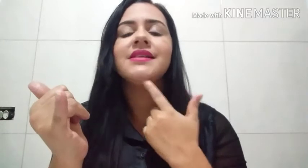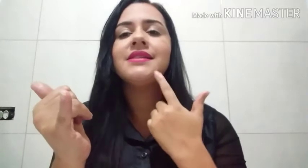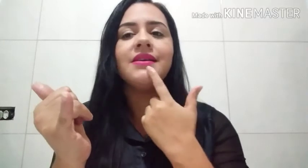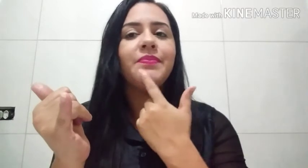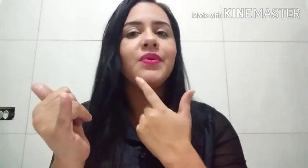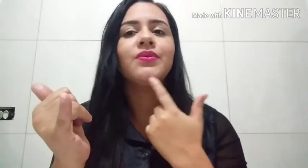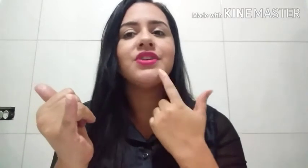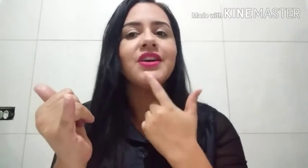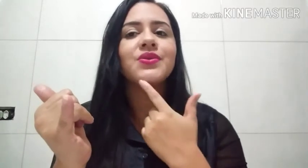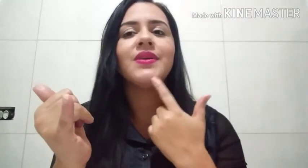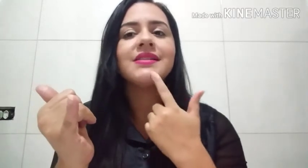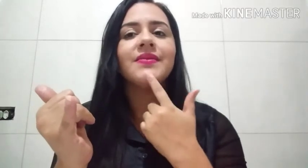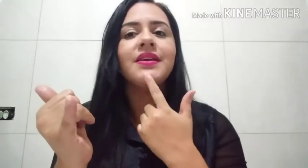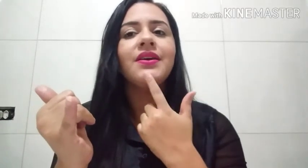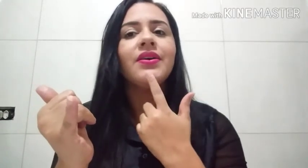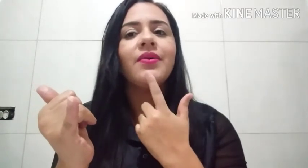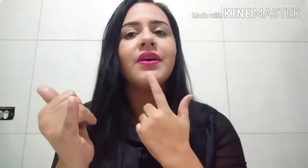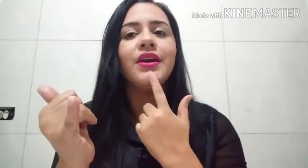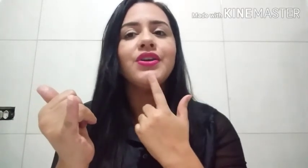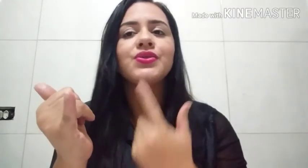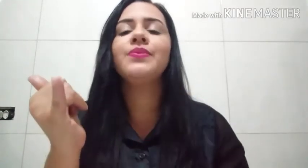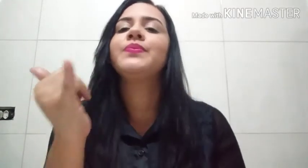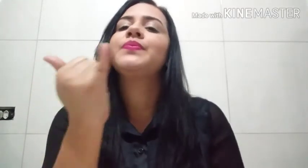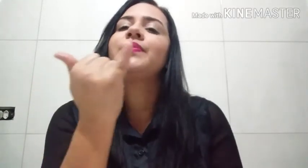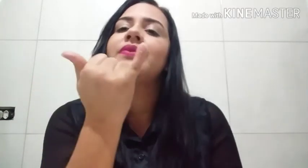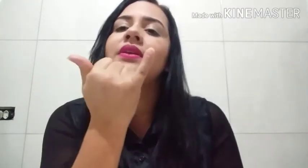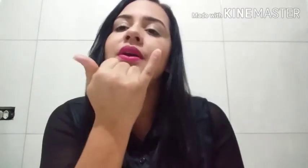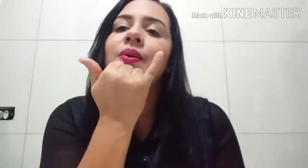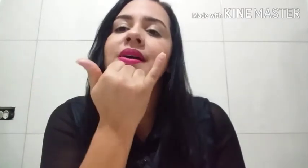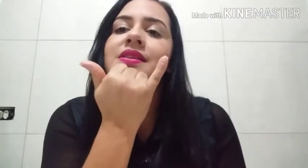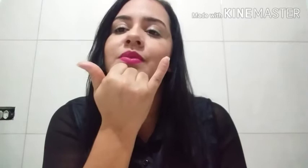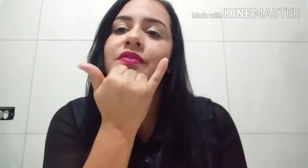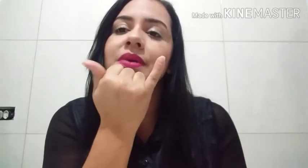Nesse ponto de articulação aqui, ó, que é o queixo, e com esse movimento.